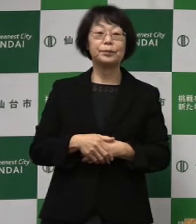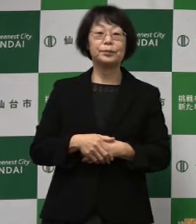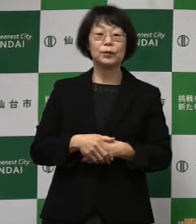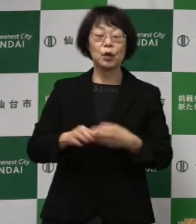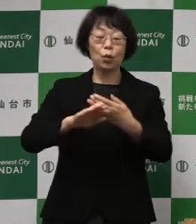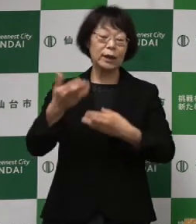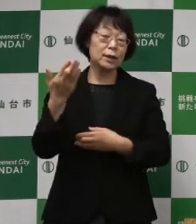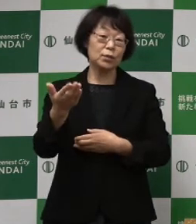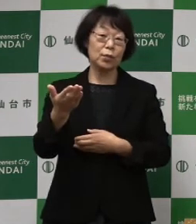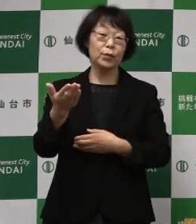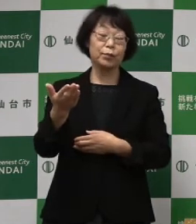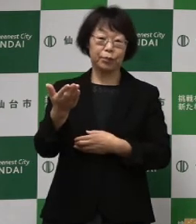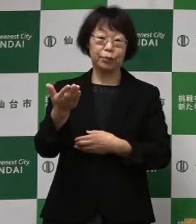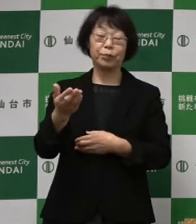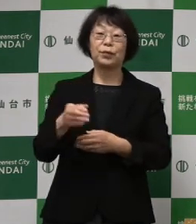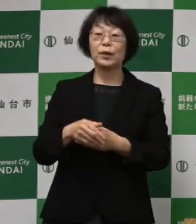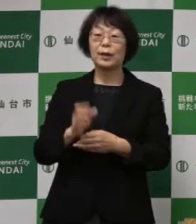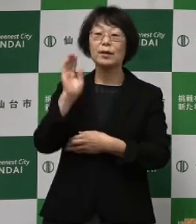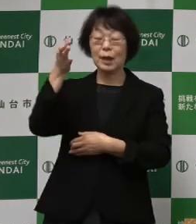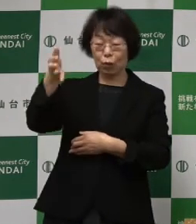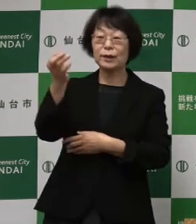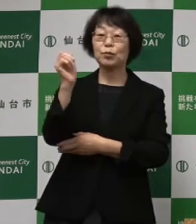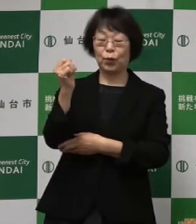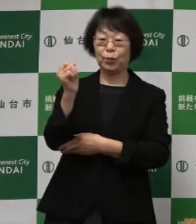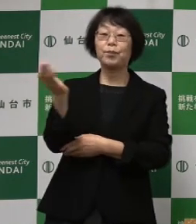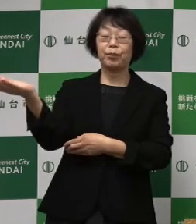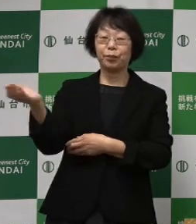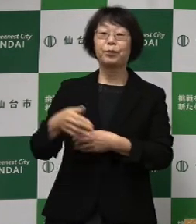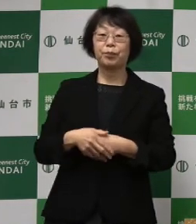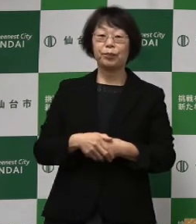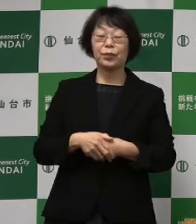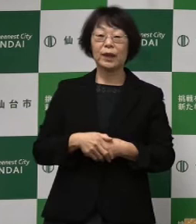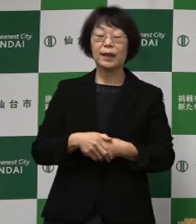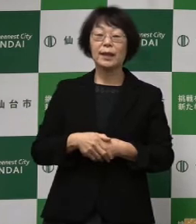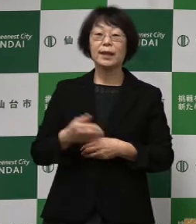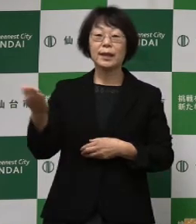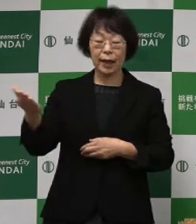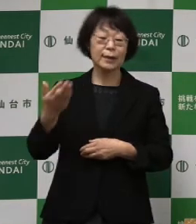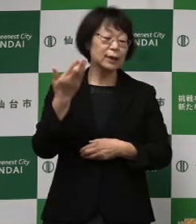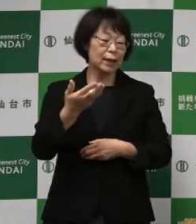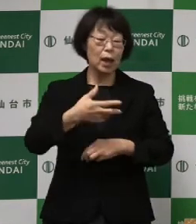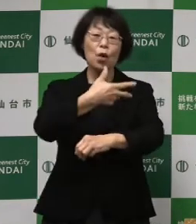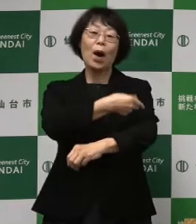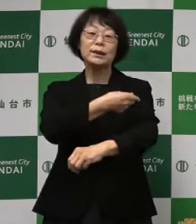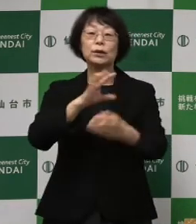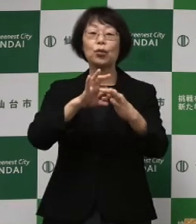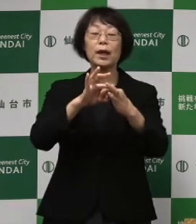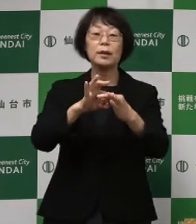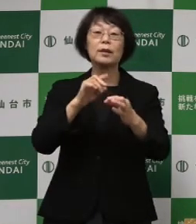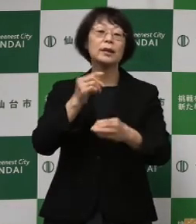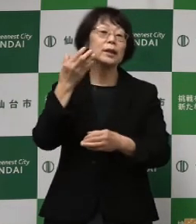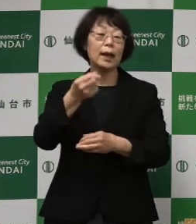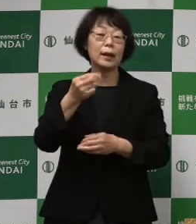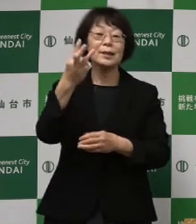はい、他にご質問いかがでしょうか。パークさんどうぞ。 話変わってワクチンの件で伺うんです、はい、3回